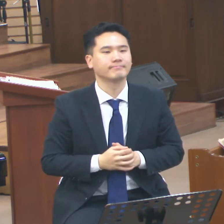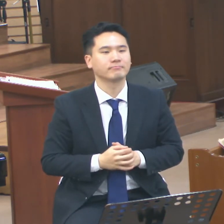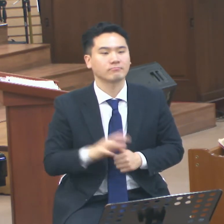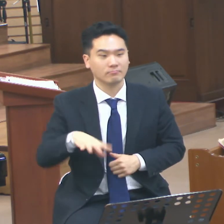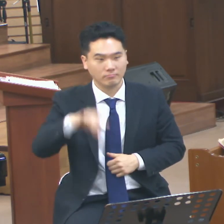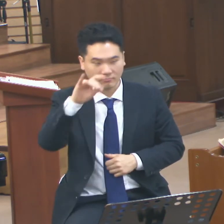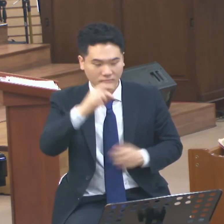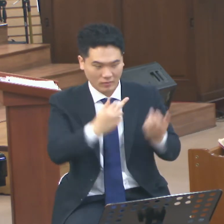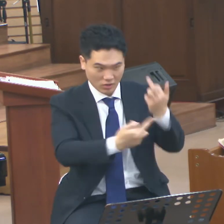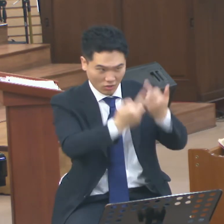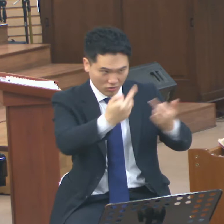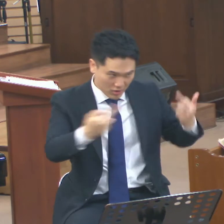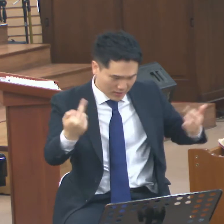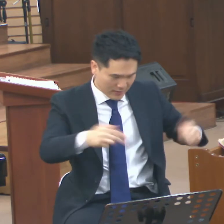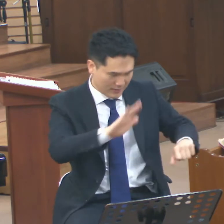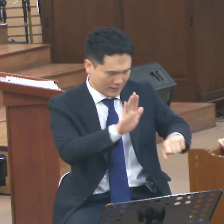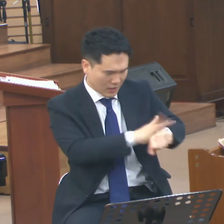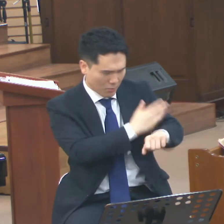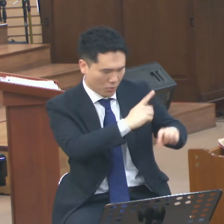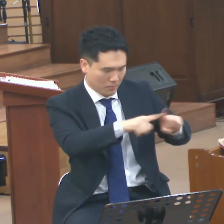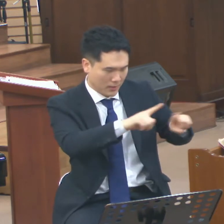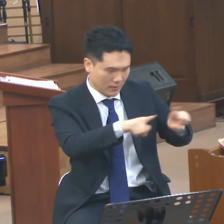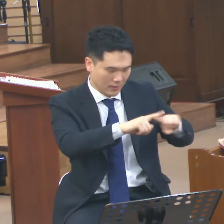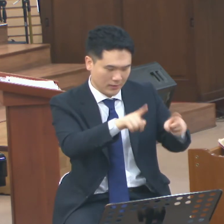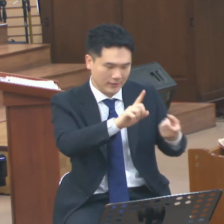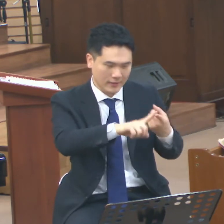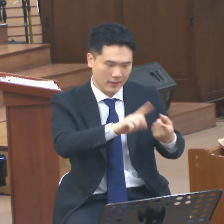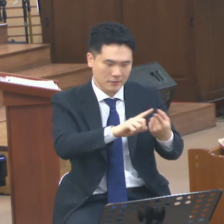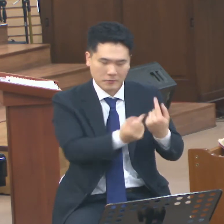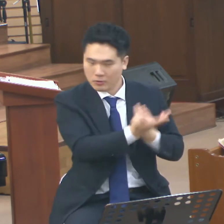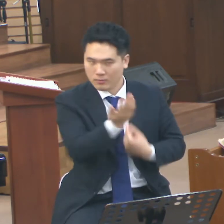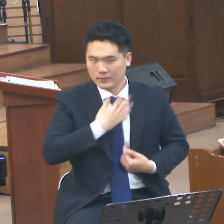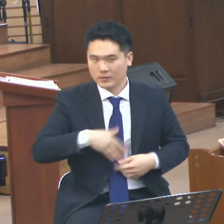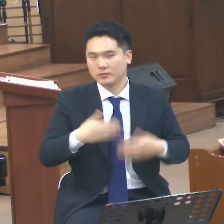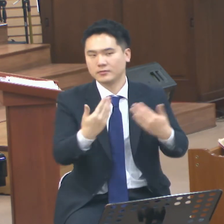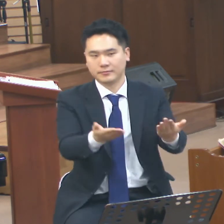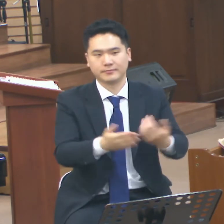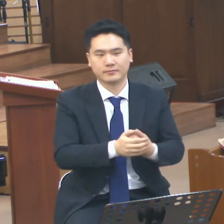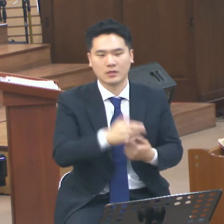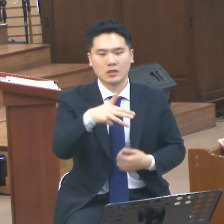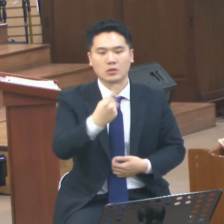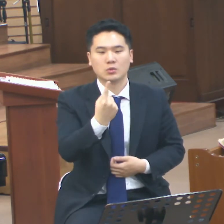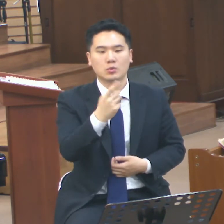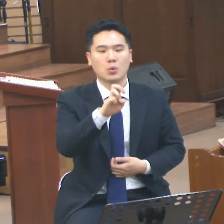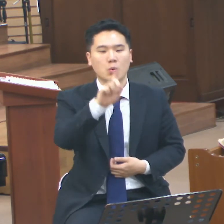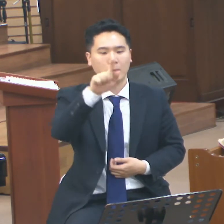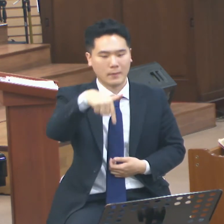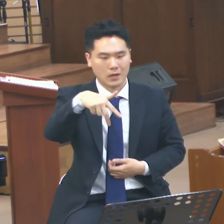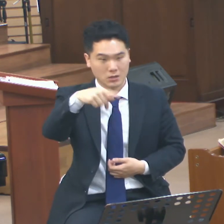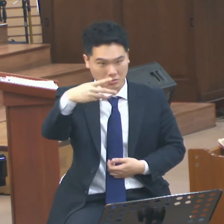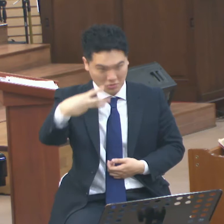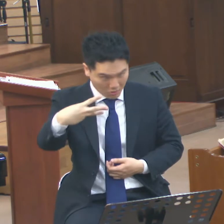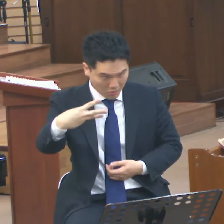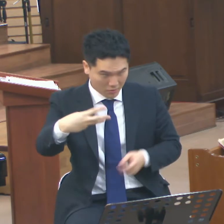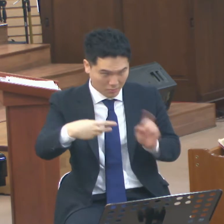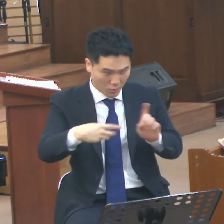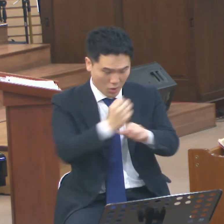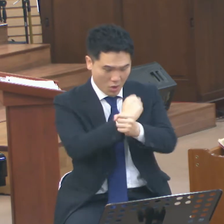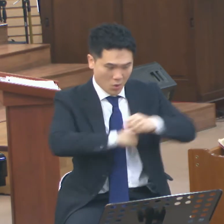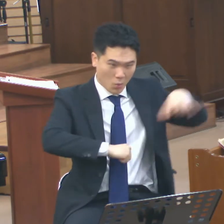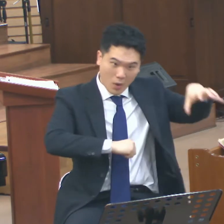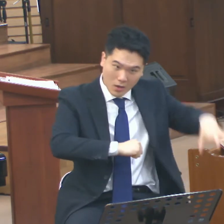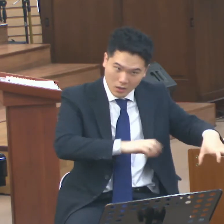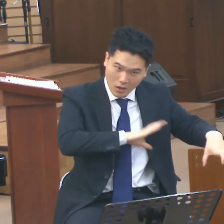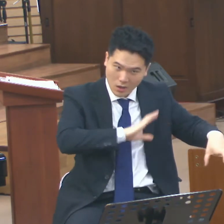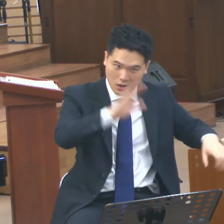먼저 형제들의 잘못된 판단에 대해서 말씀을 드리고자 합니다. 초막절은 광야에서 모세의 백성들이